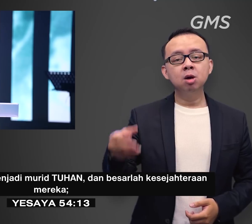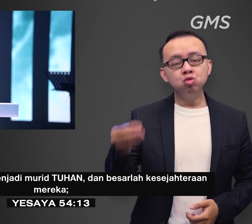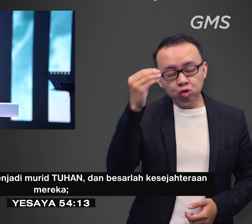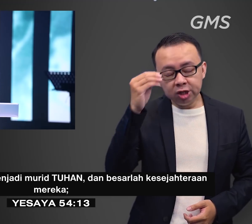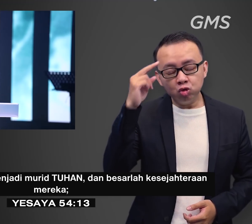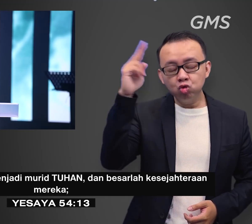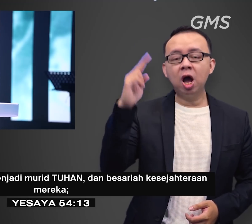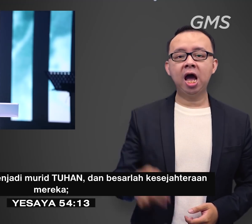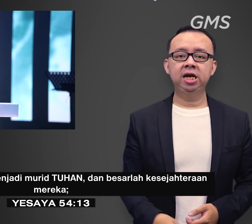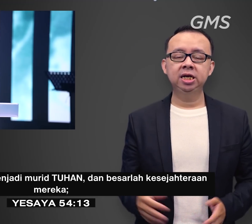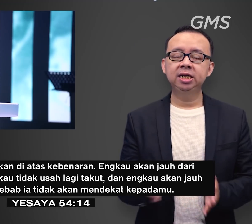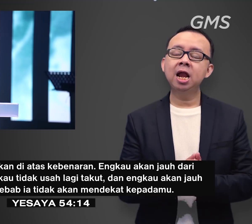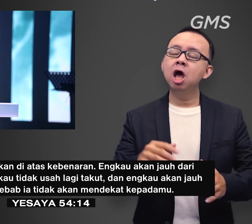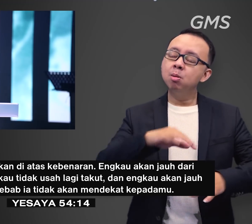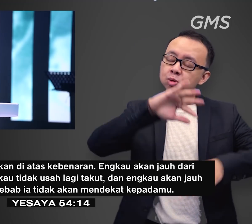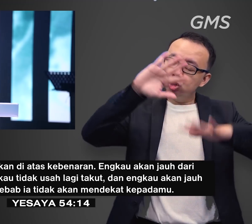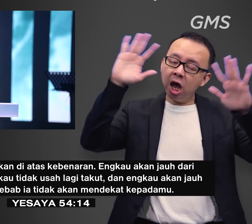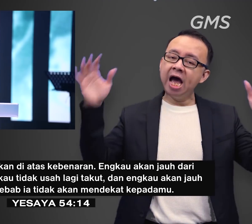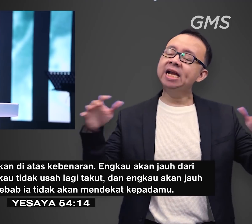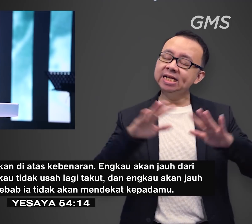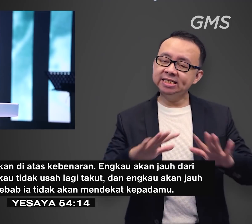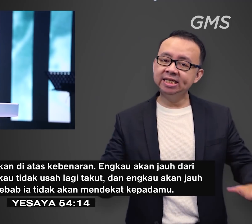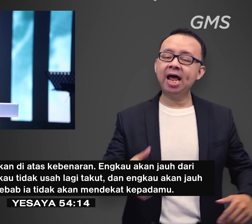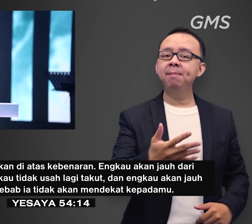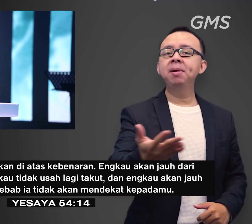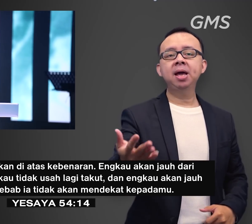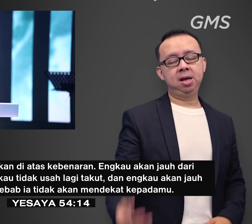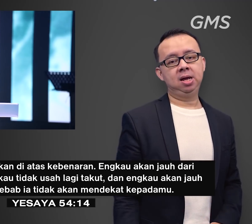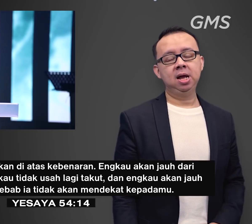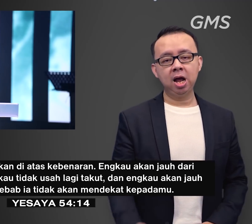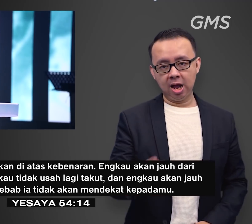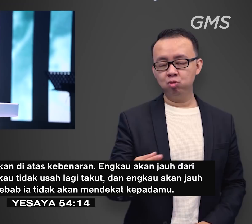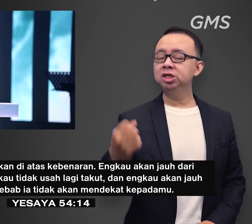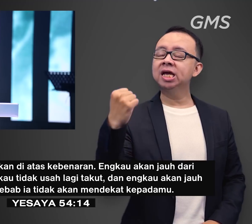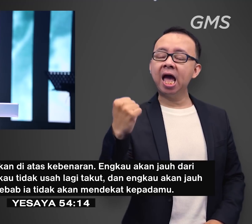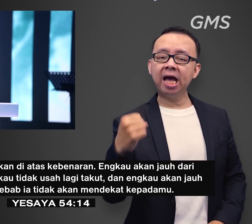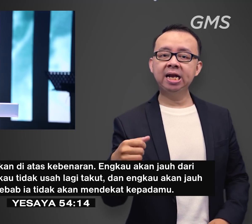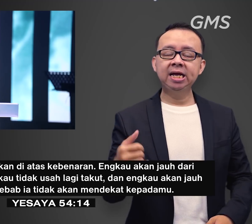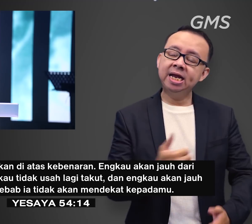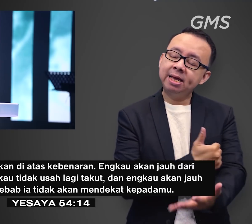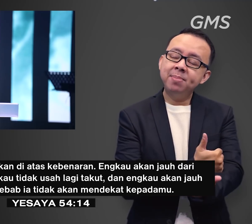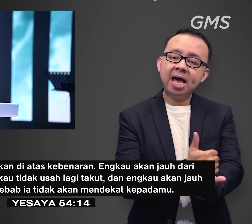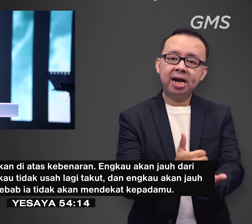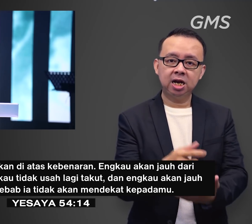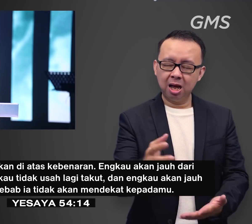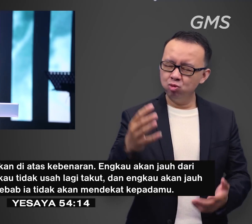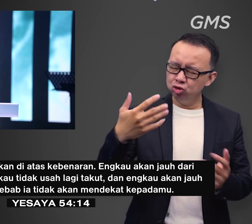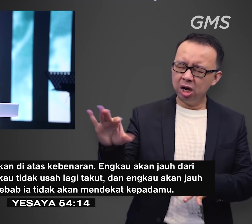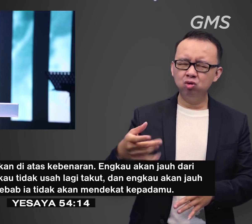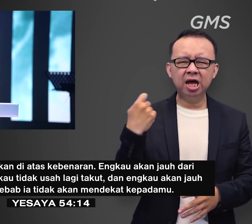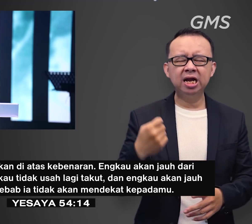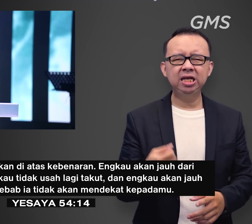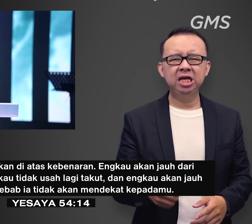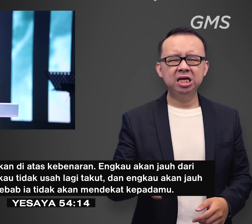besarlah kesejahteraan mereka. Engkau akan ditegakkan di atas kebenaran. Engkau akan jauh dari pemerasan sebab engkau